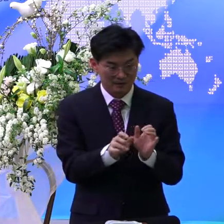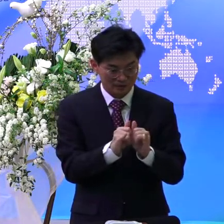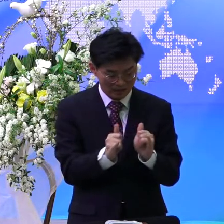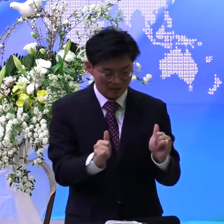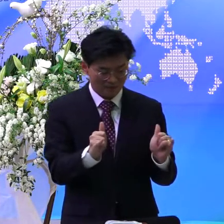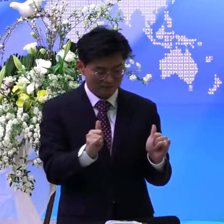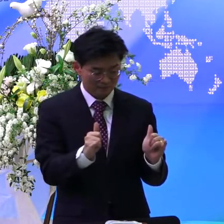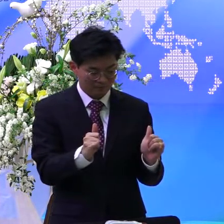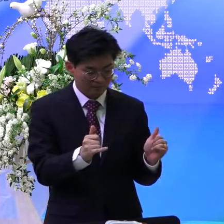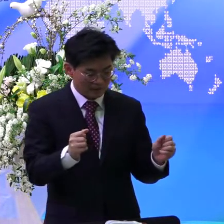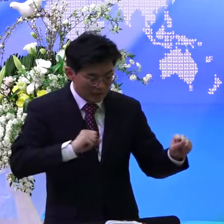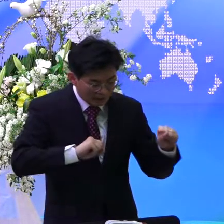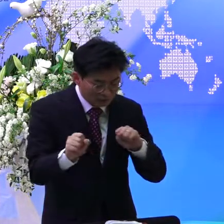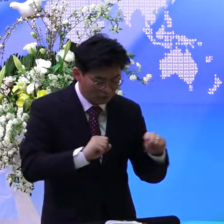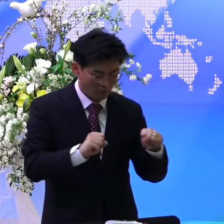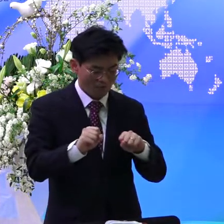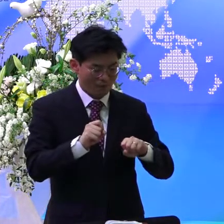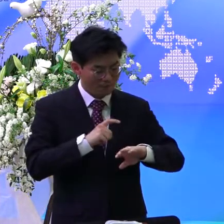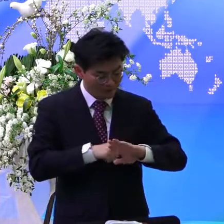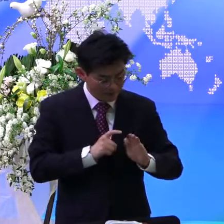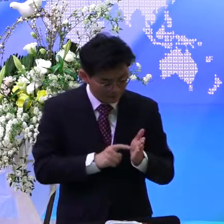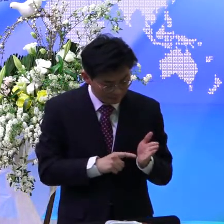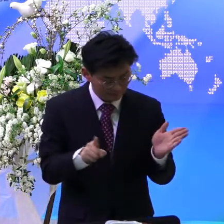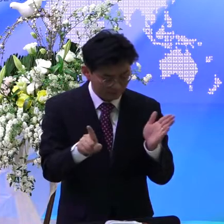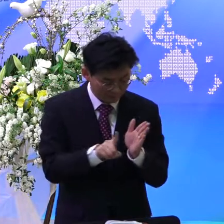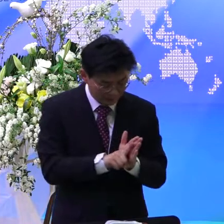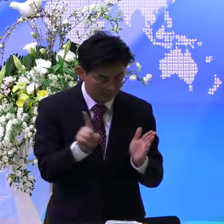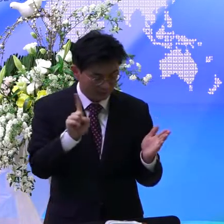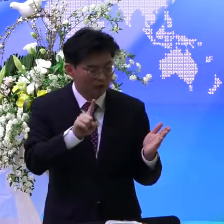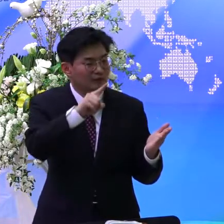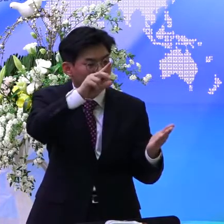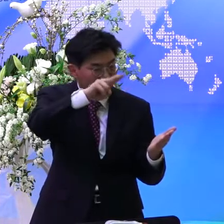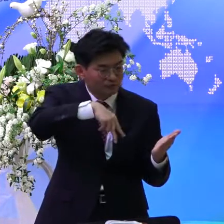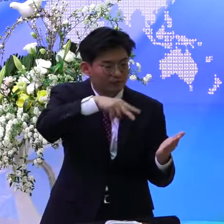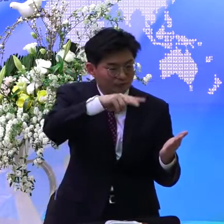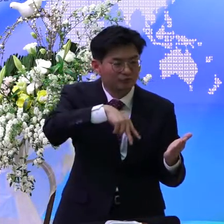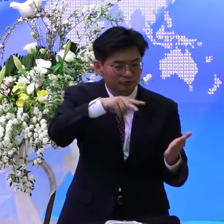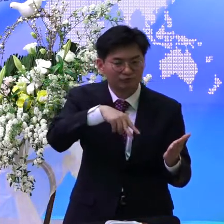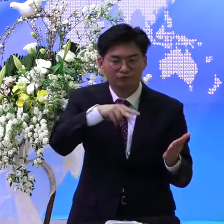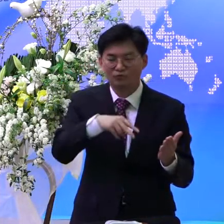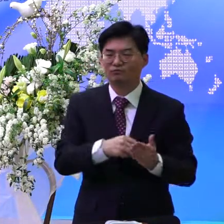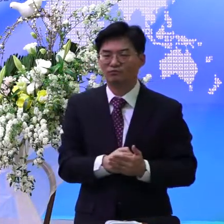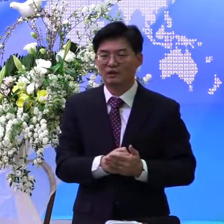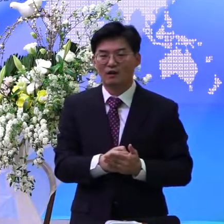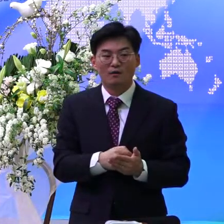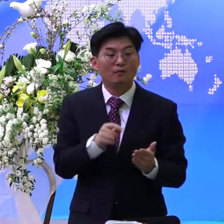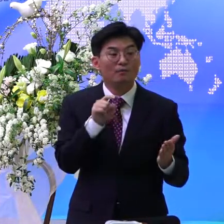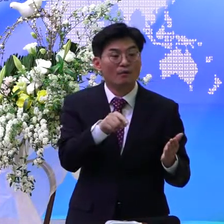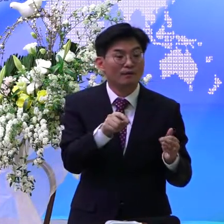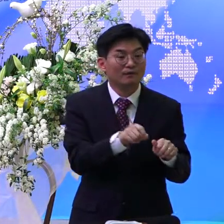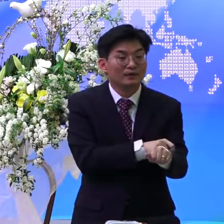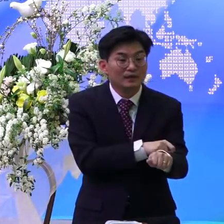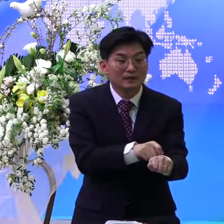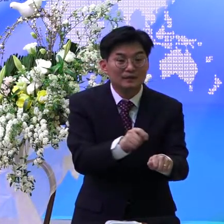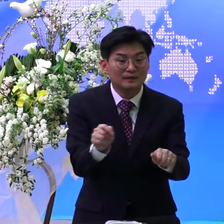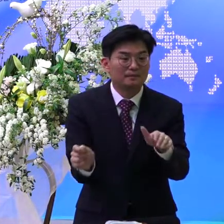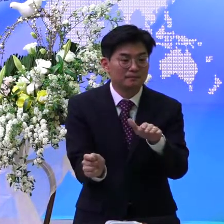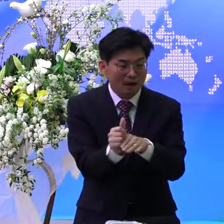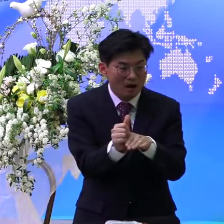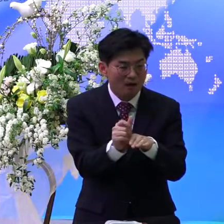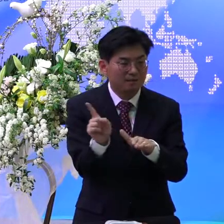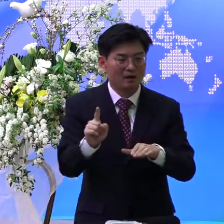그려져 있습니까? 하나님의 백성들의 살아가는 모습은 굉장히 도전적입니다. 오늘 우리가